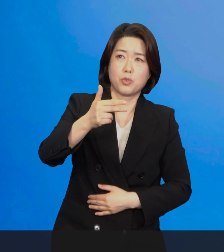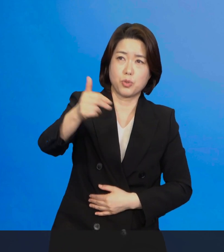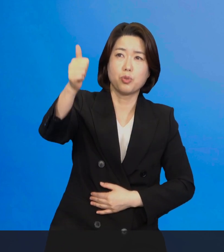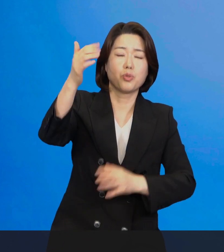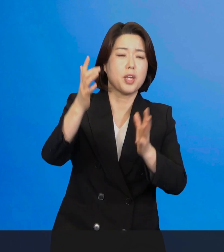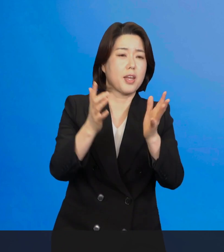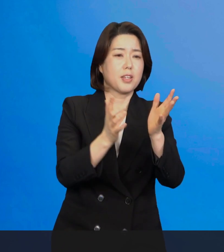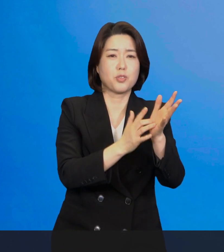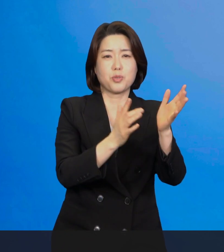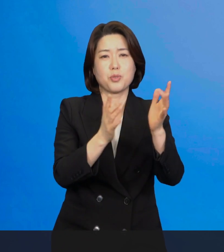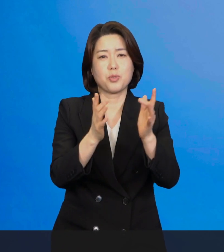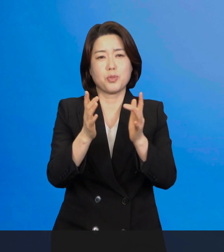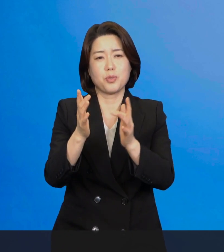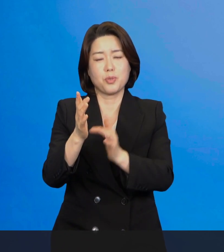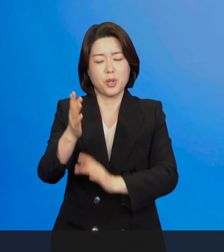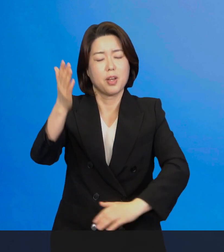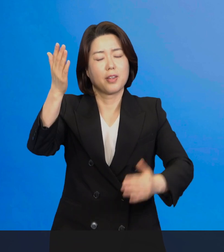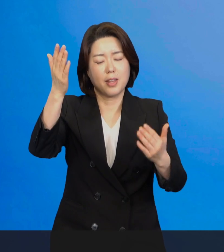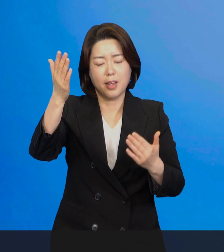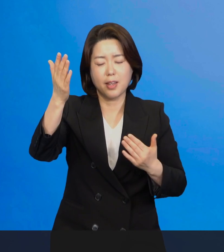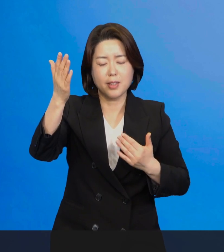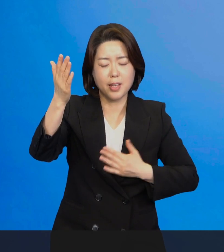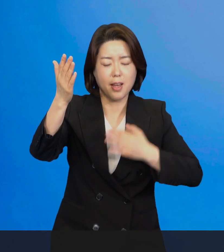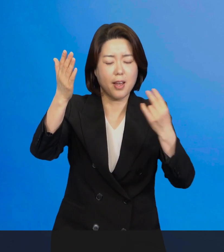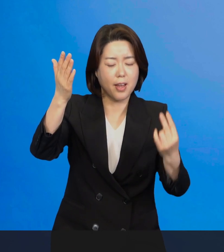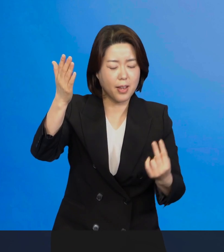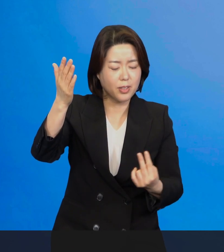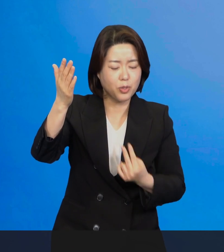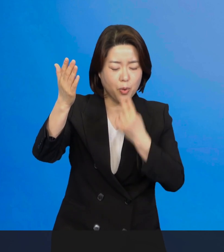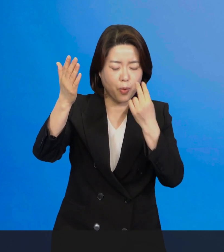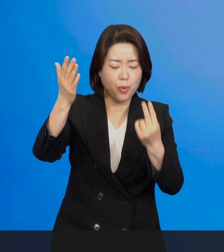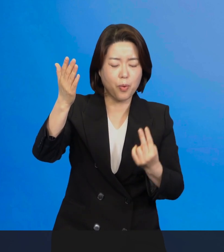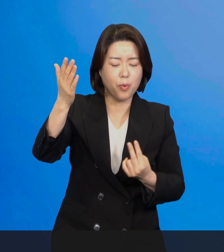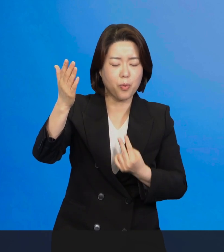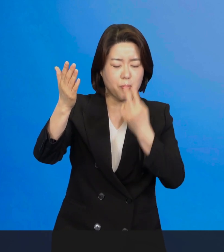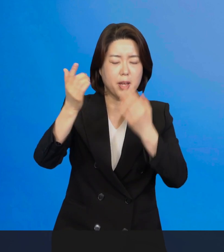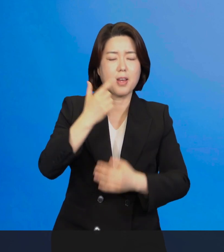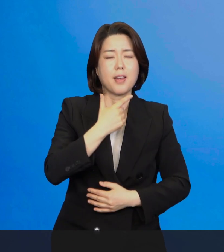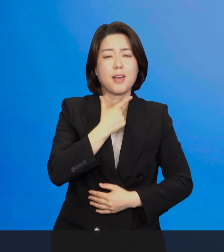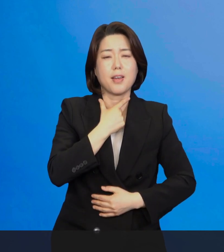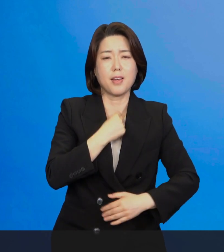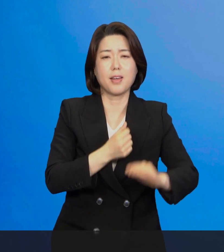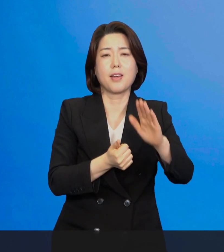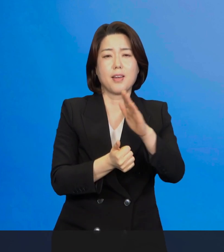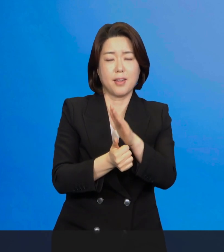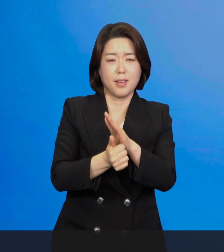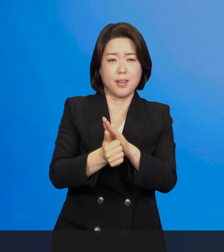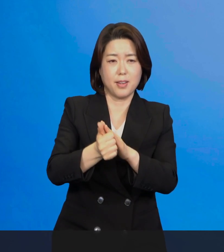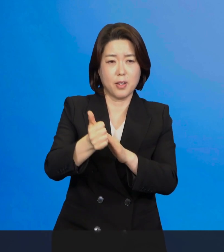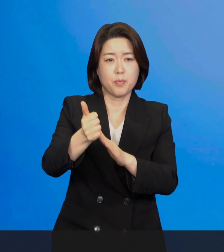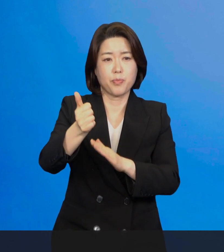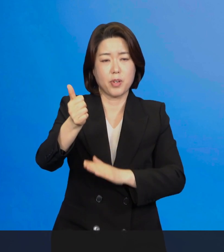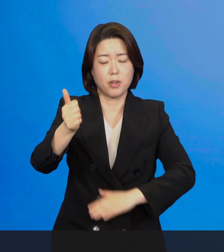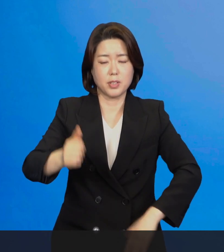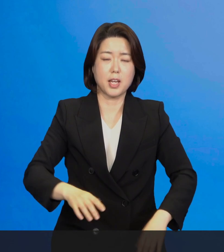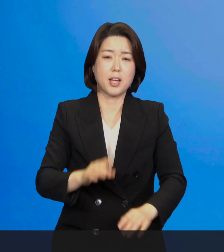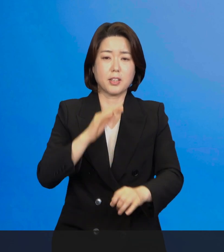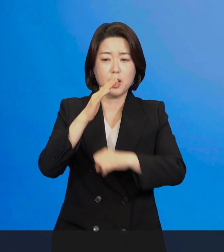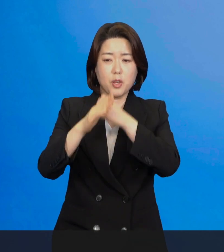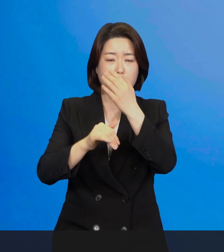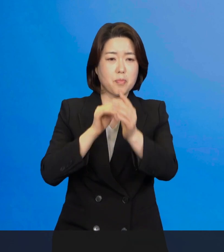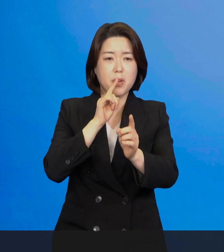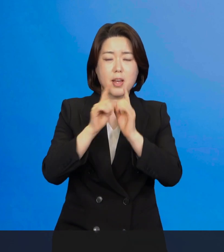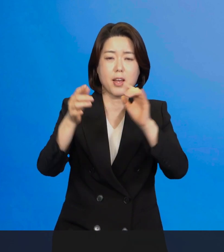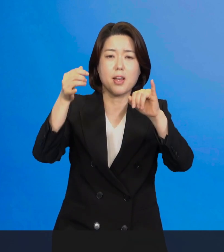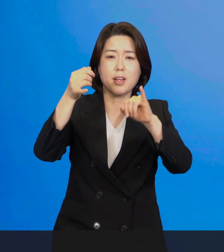산소망 주 예수 나의 산소망 언약된